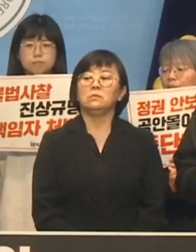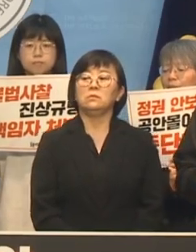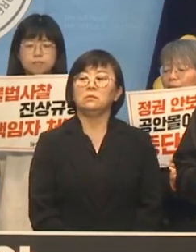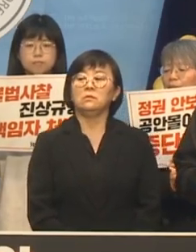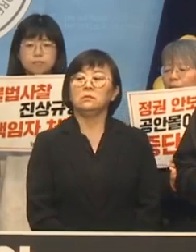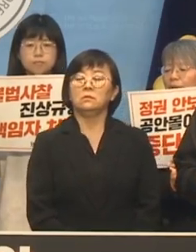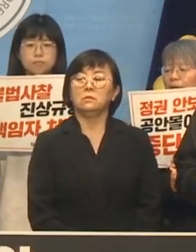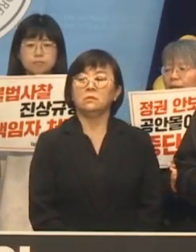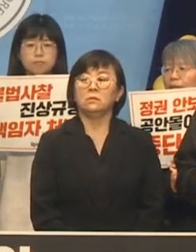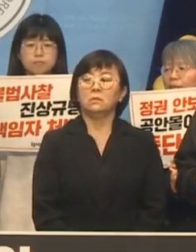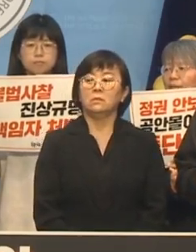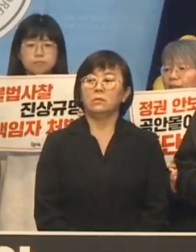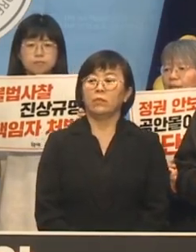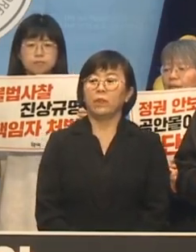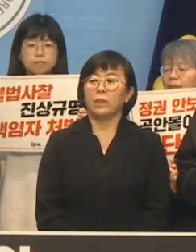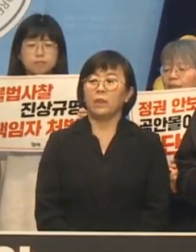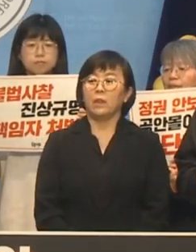예.